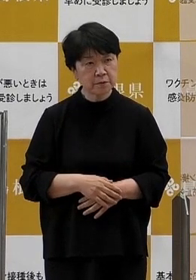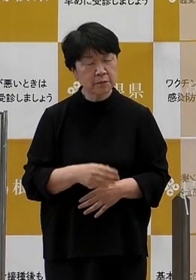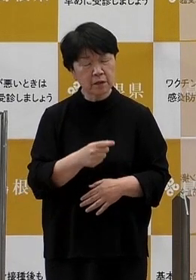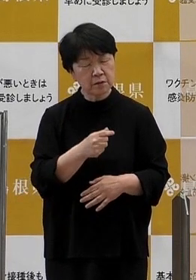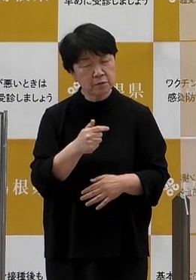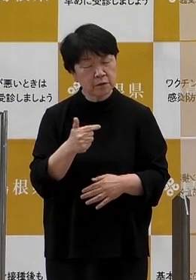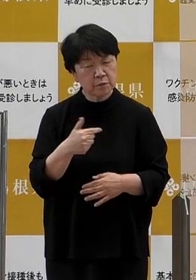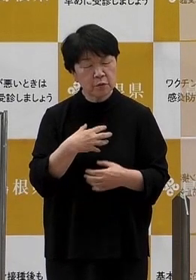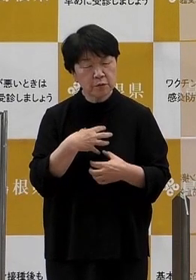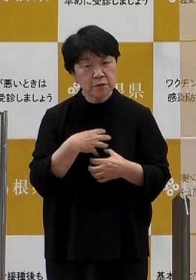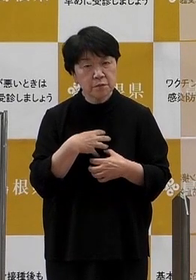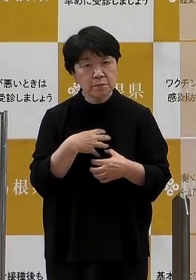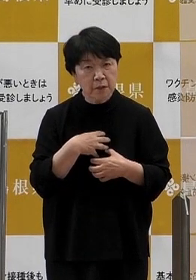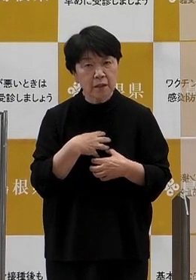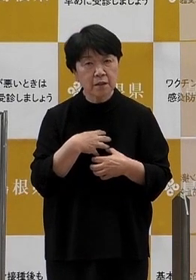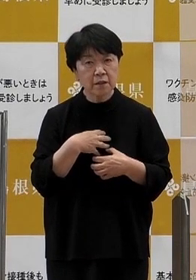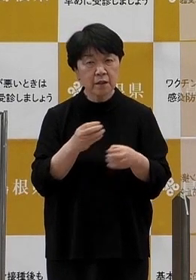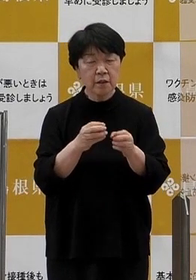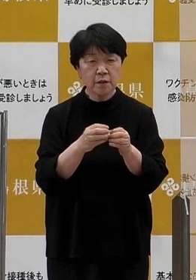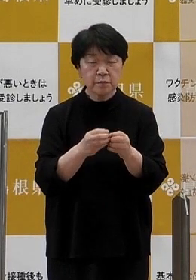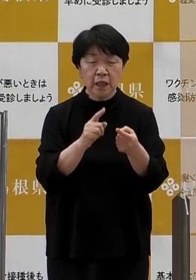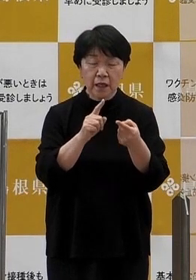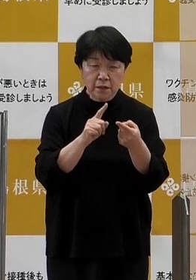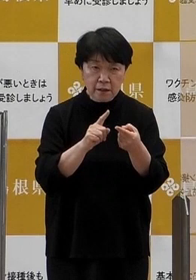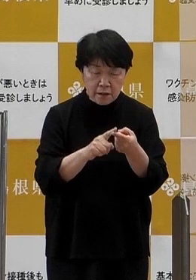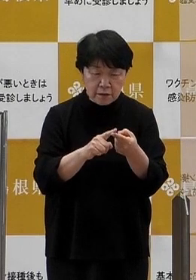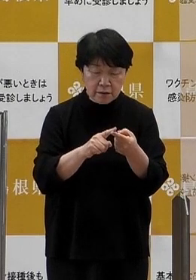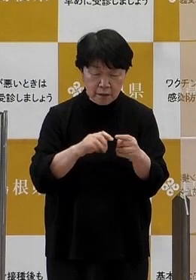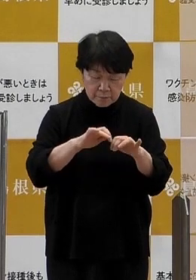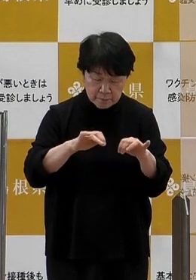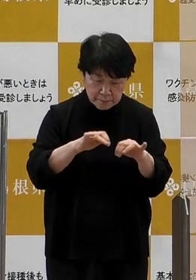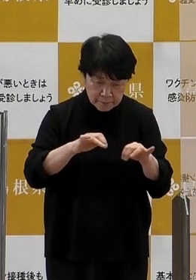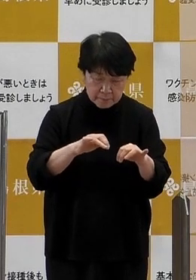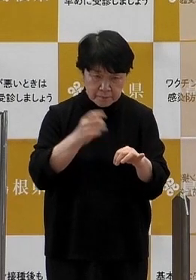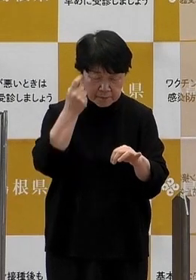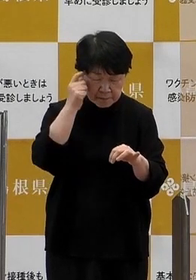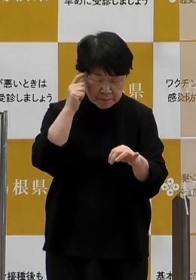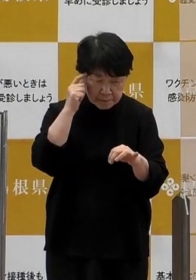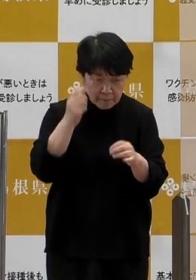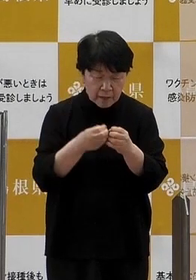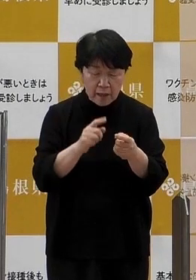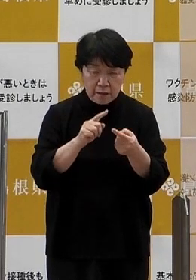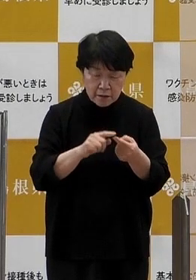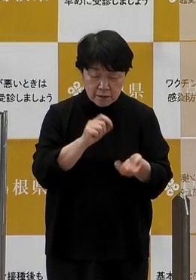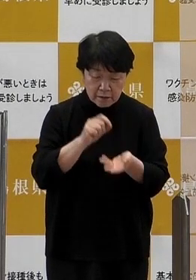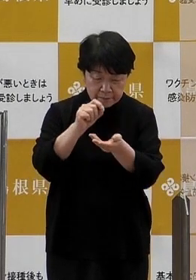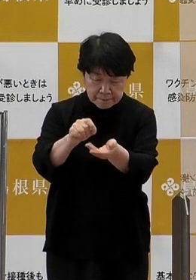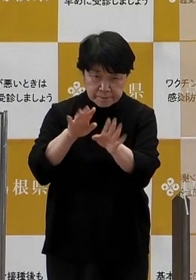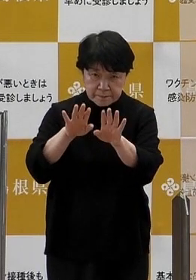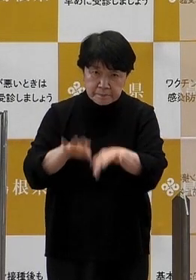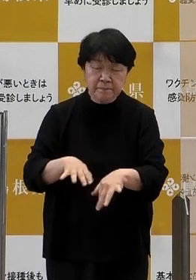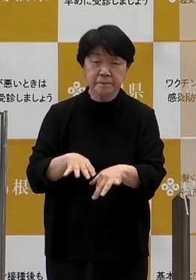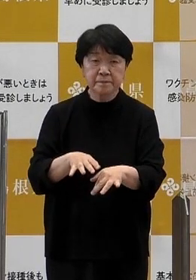って、具体的な分析をした上で、具体的な提案をするところまではいたしましたけれども、